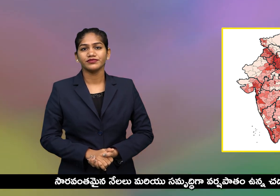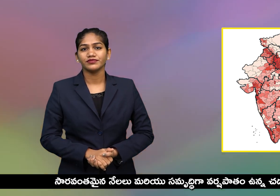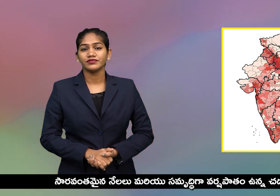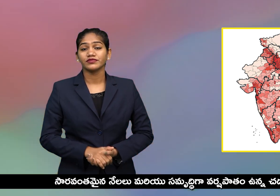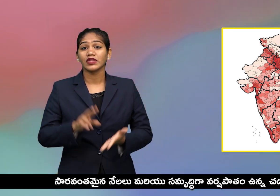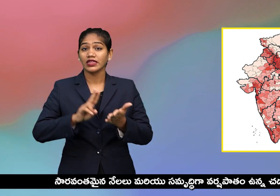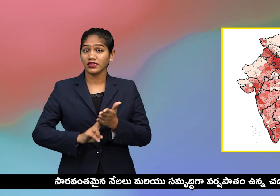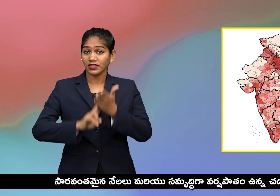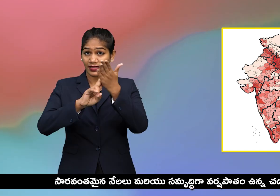సారవంతమైన నేలలు